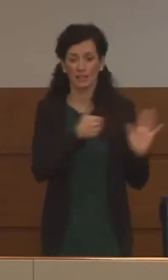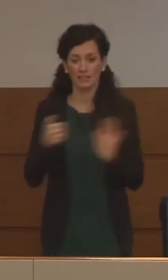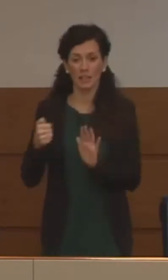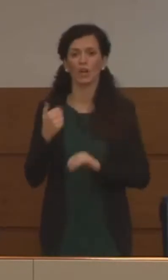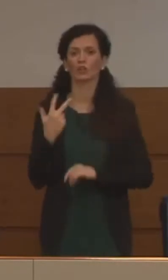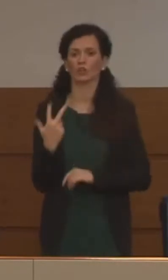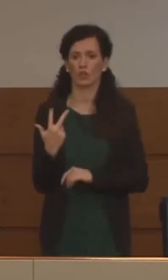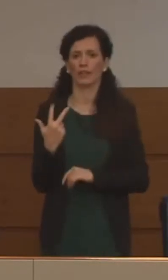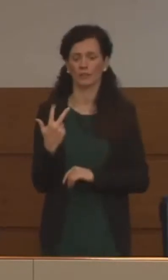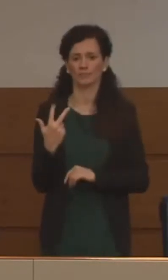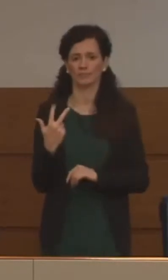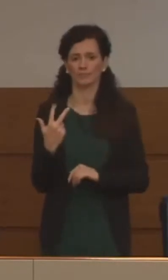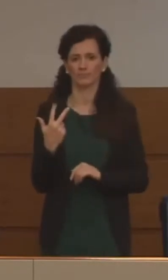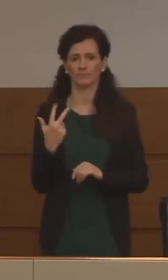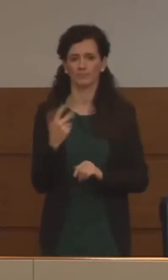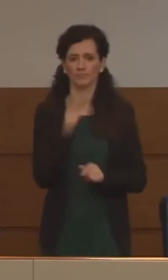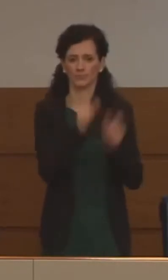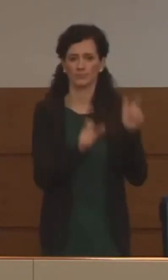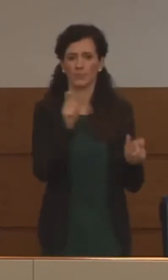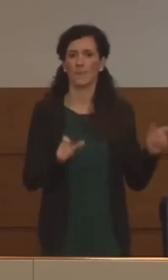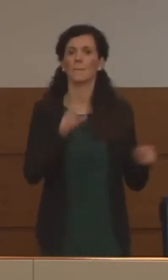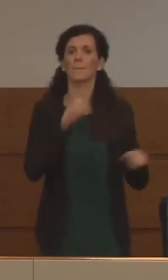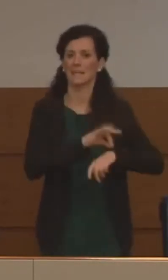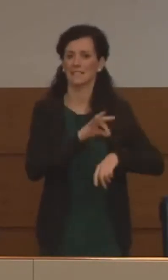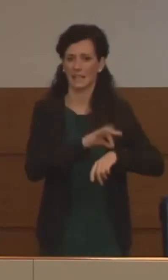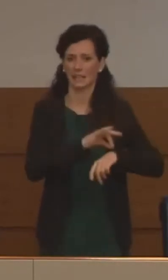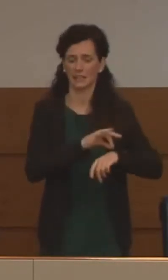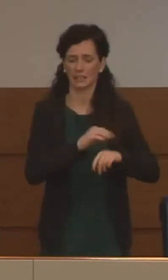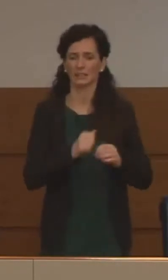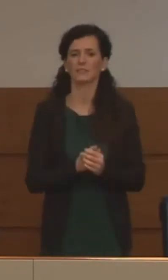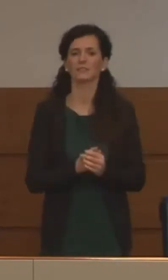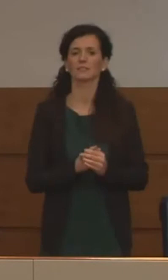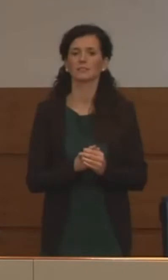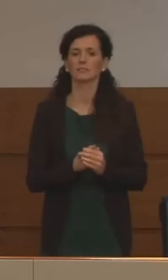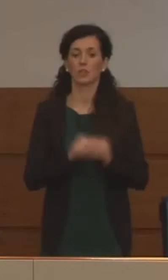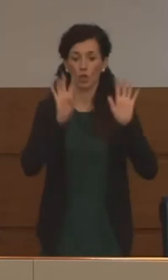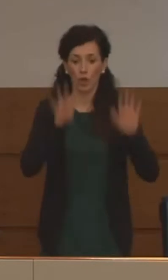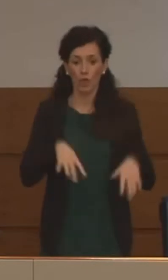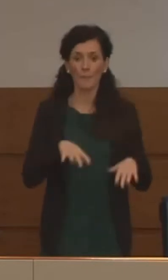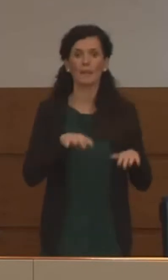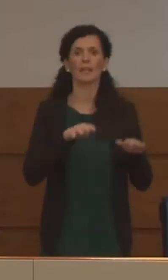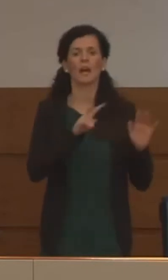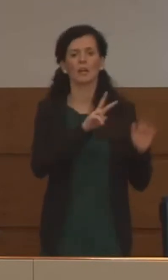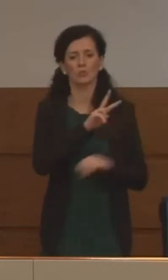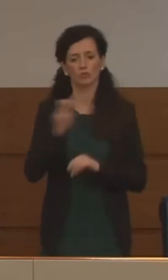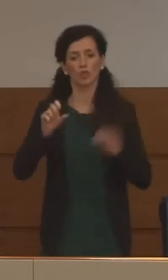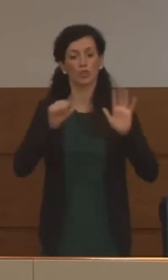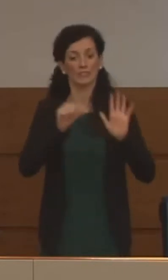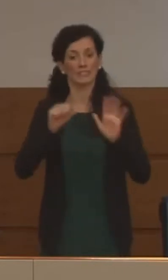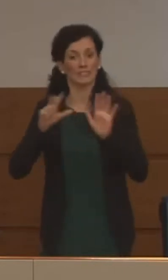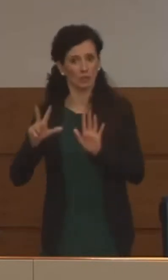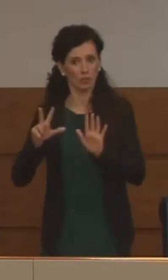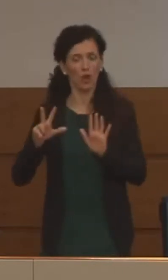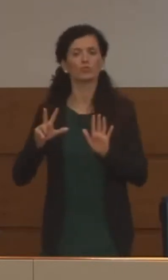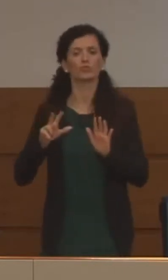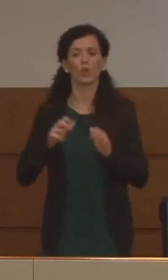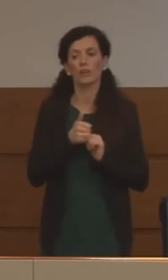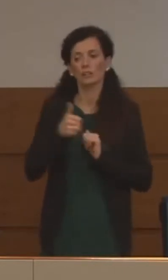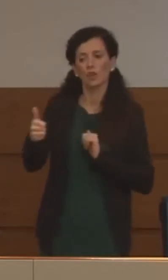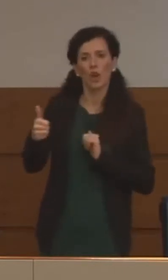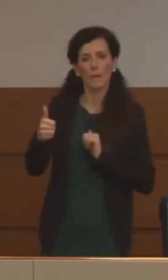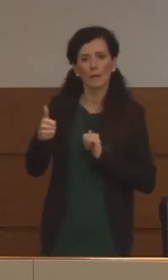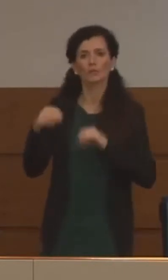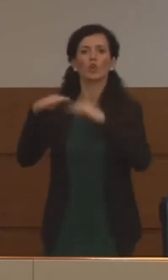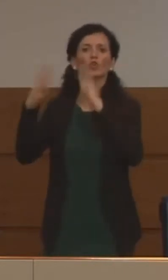aumentati 20.638. 368, mettendo il Di totale a questi 1.809. Le 9.268 persone guarite sono sono in